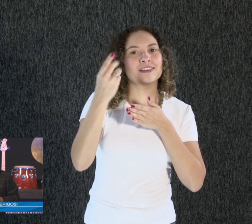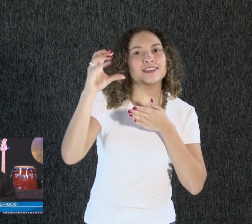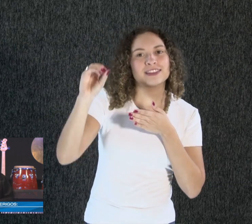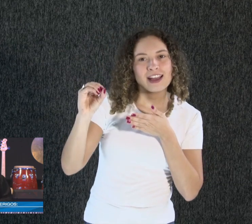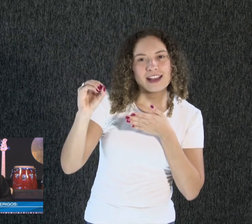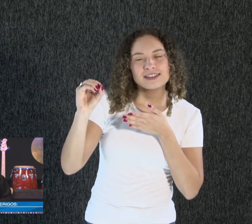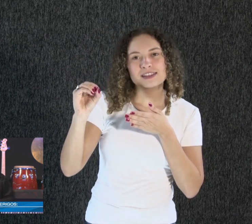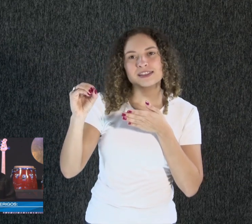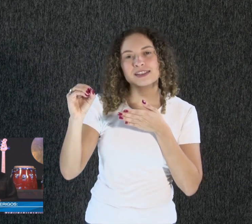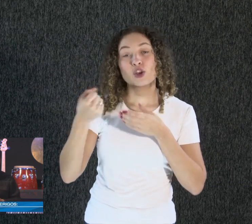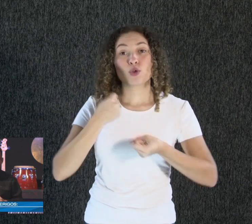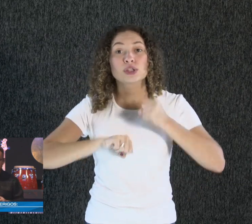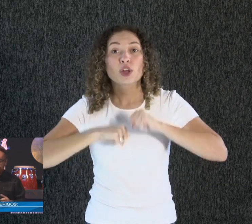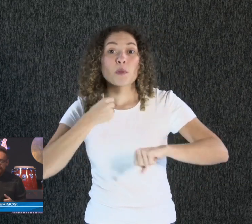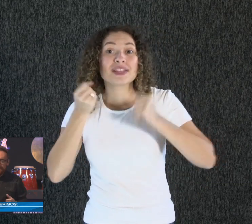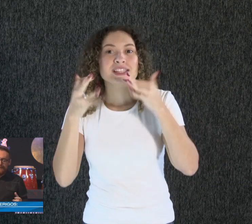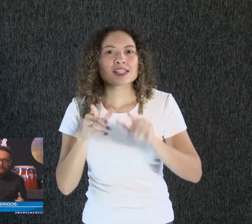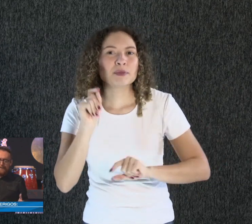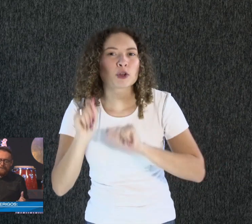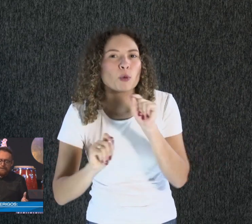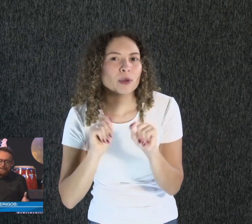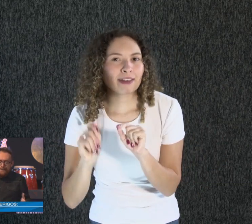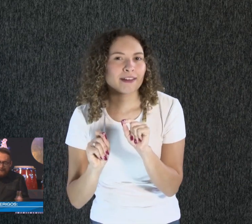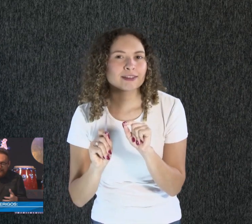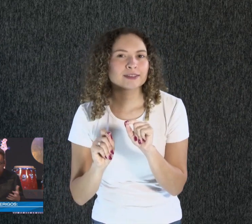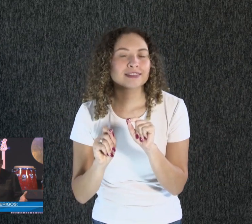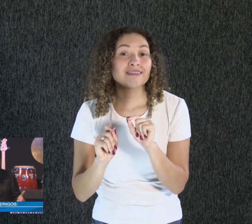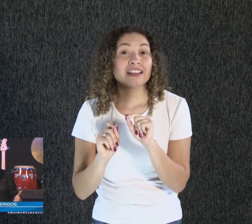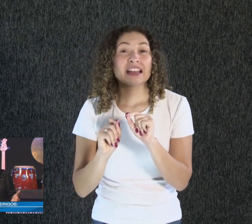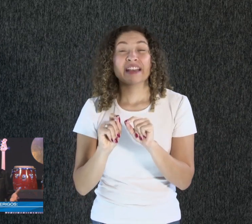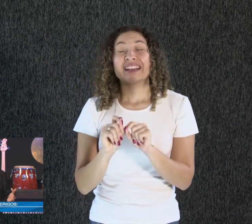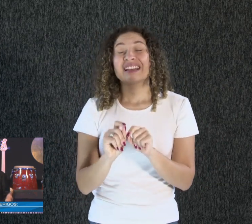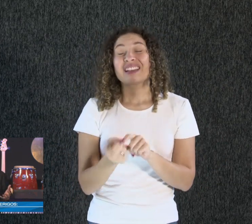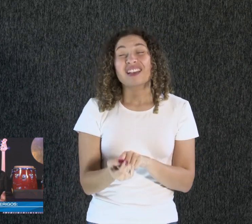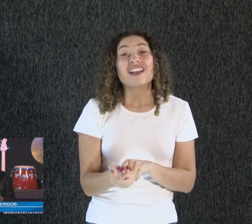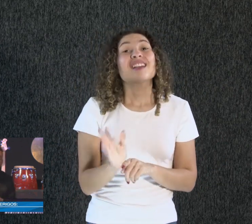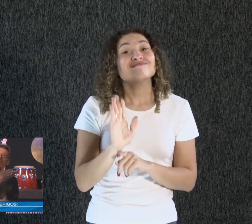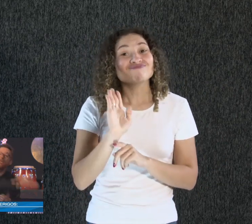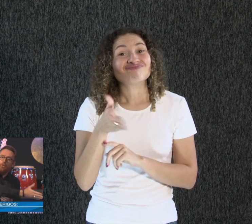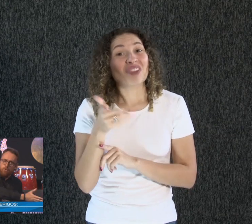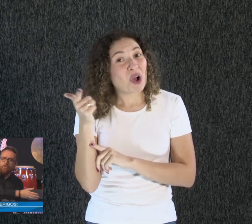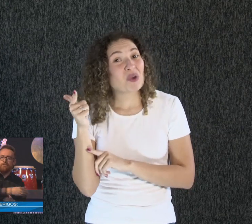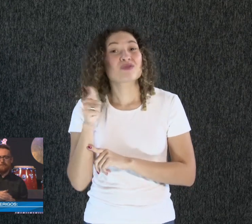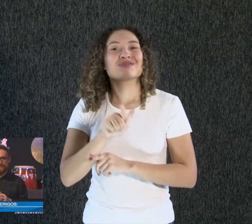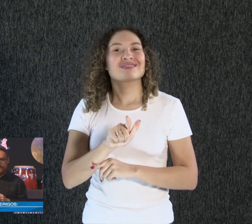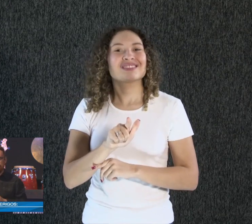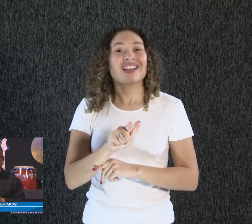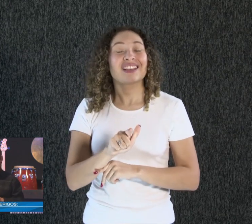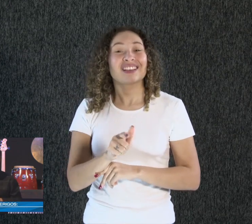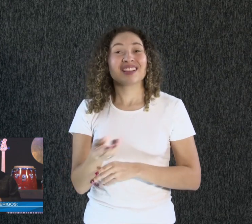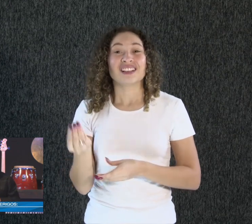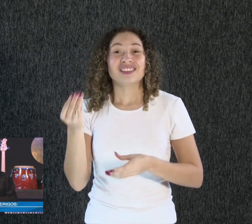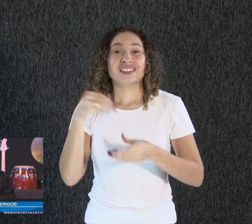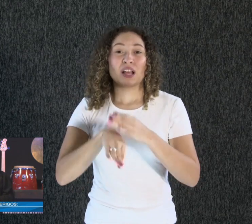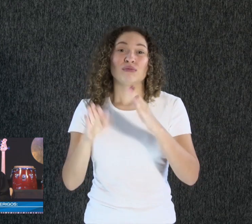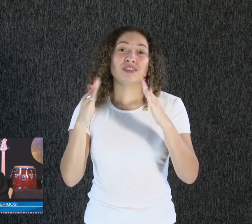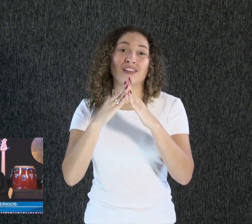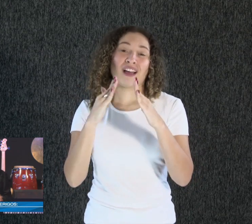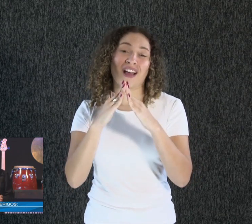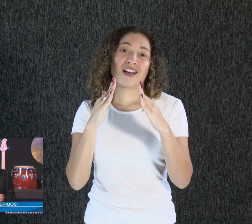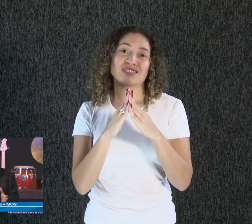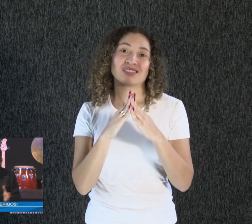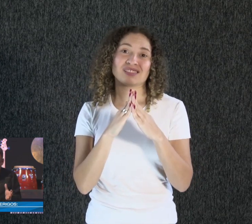Veja que no versículo 10, o salmista aqui ele diz que a desgraça poderia chegar à tenda do povo. Isso